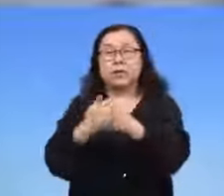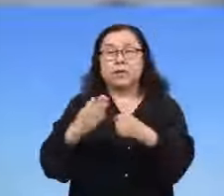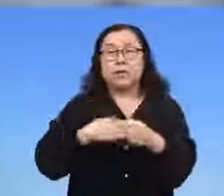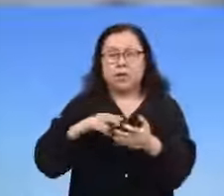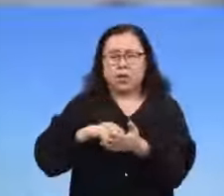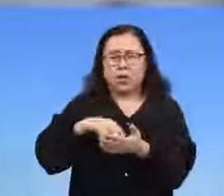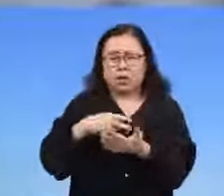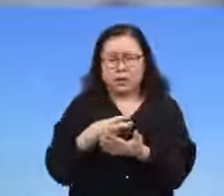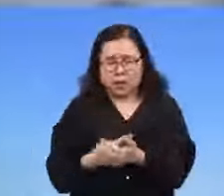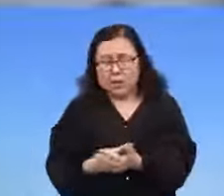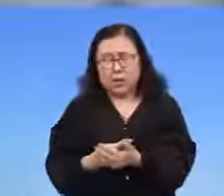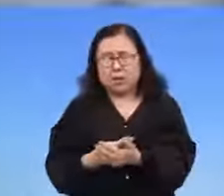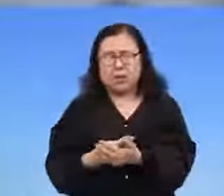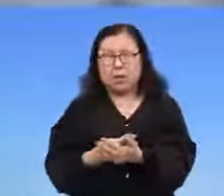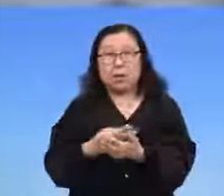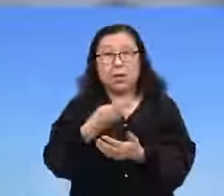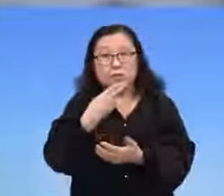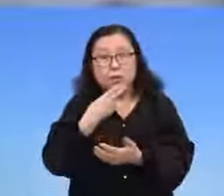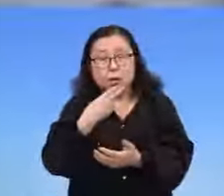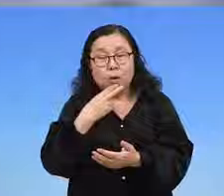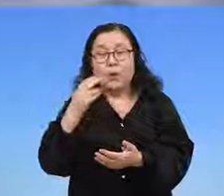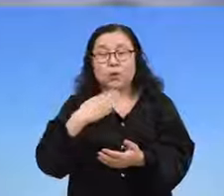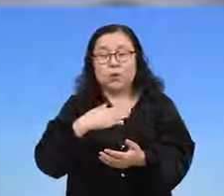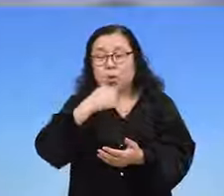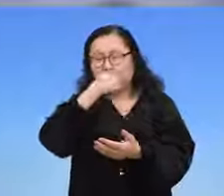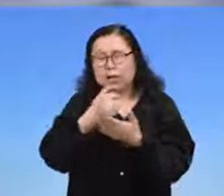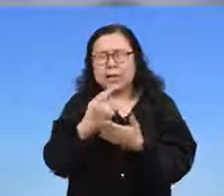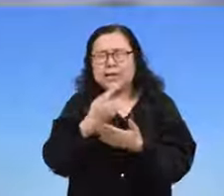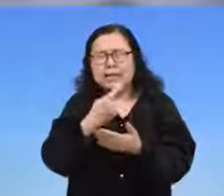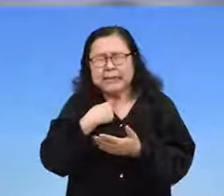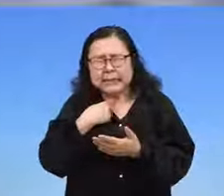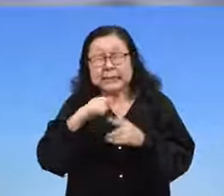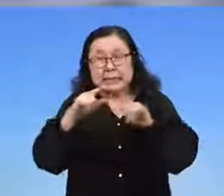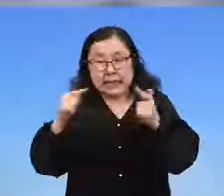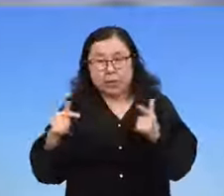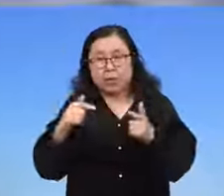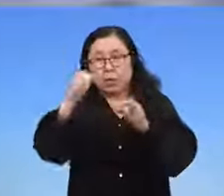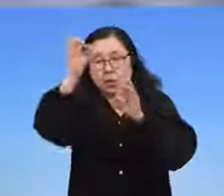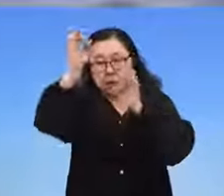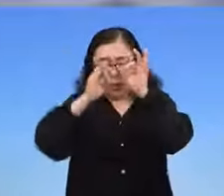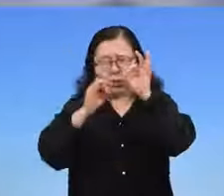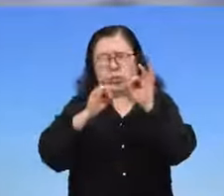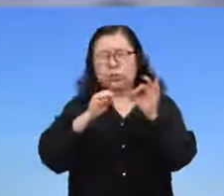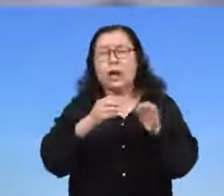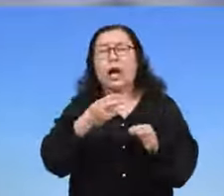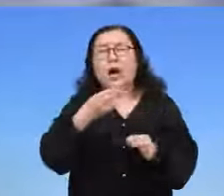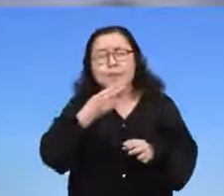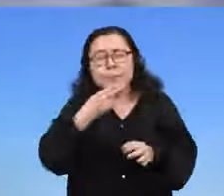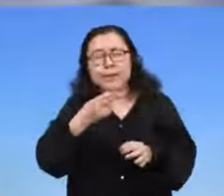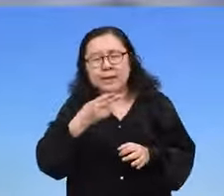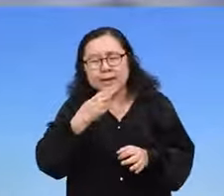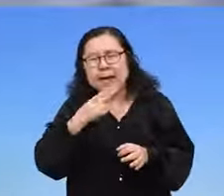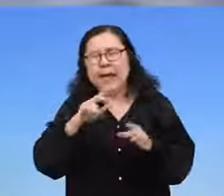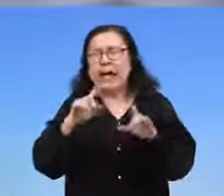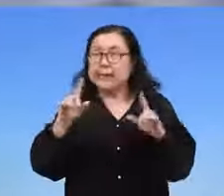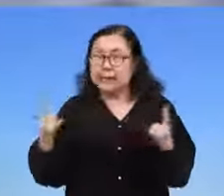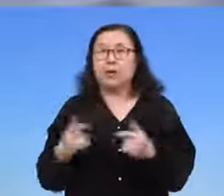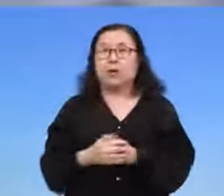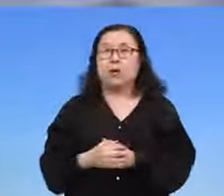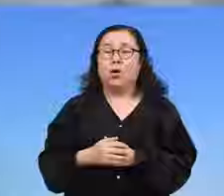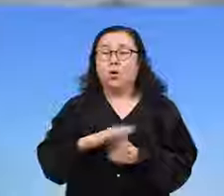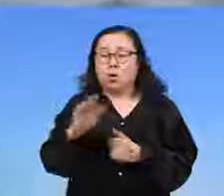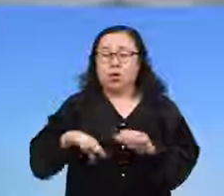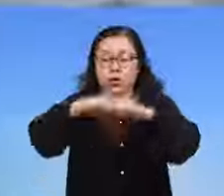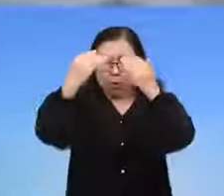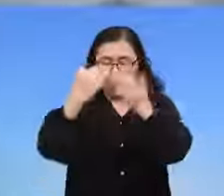거 아닙니다. 죄 짓지 않는 데 있는 거 아닙니다. 실수하지 않는 데 있는 게 아닙니다. 우리의 특징은 그